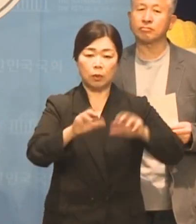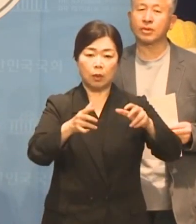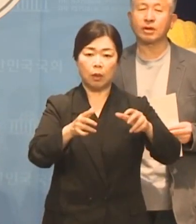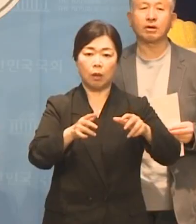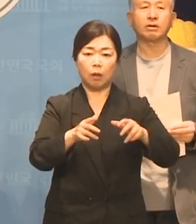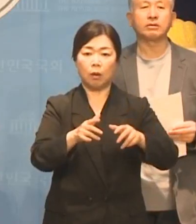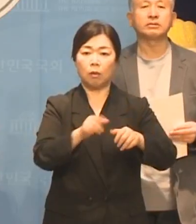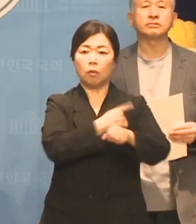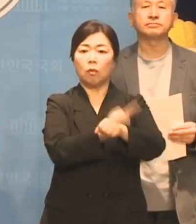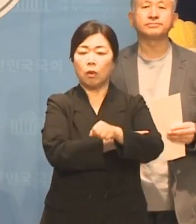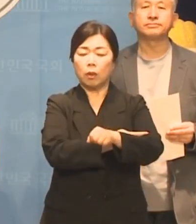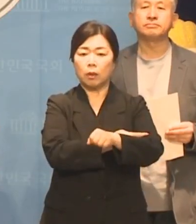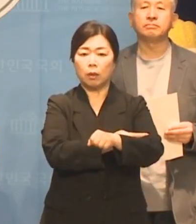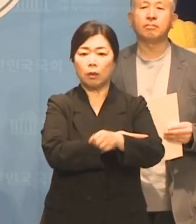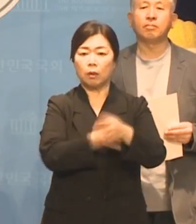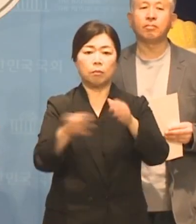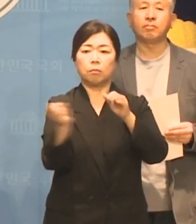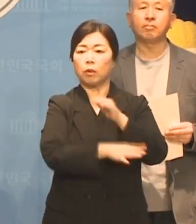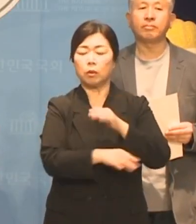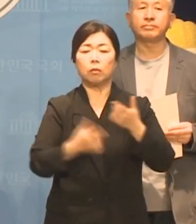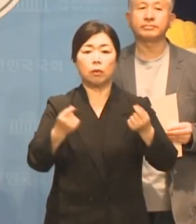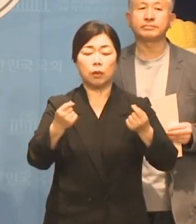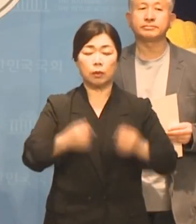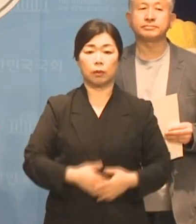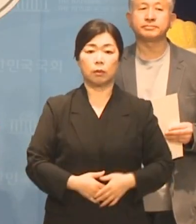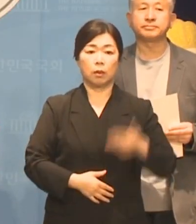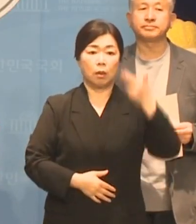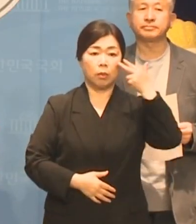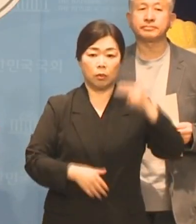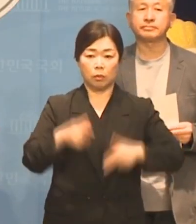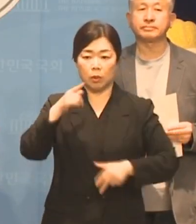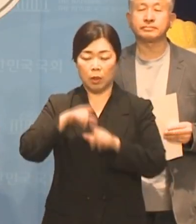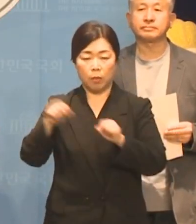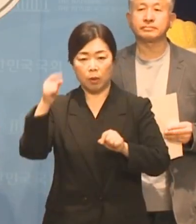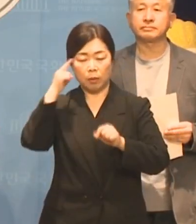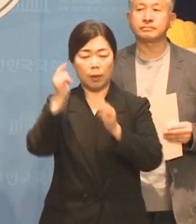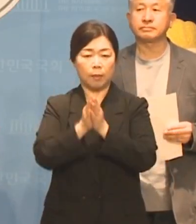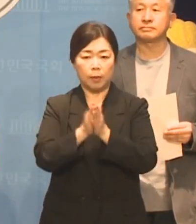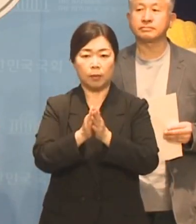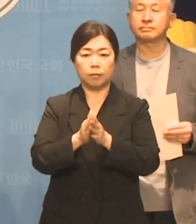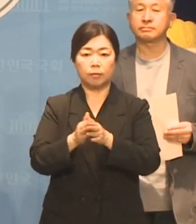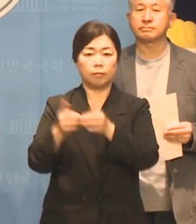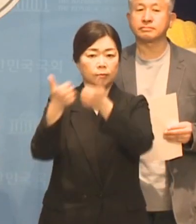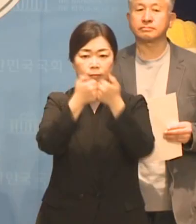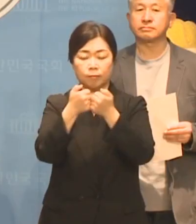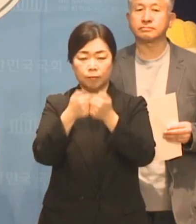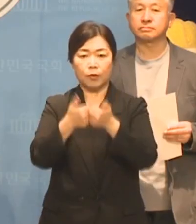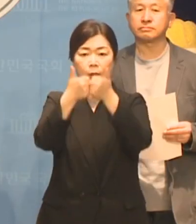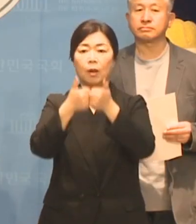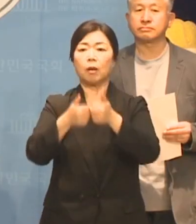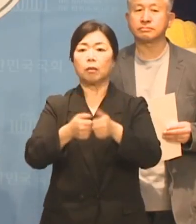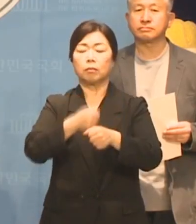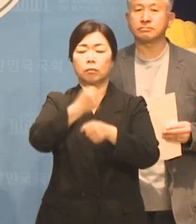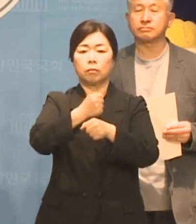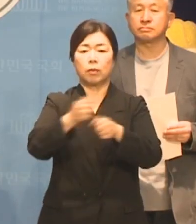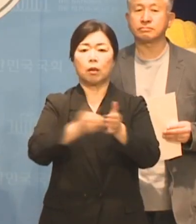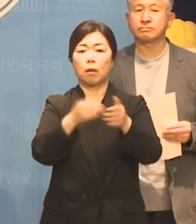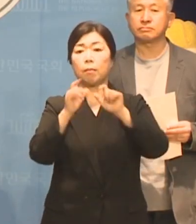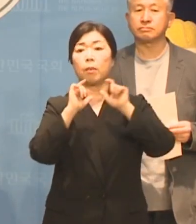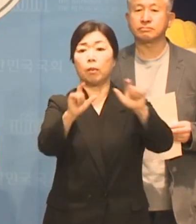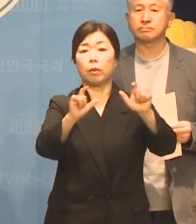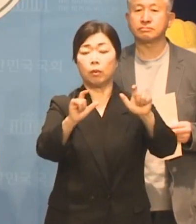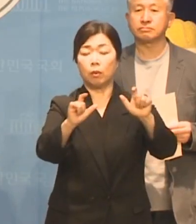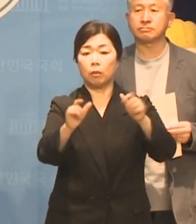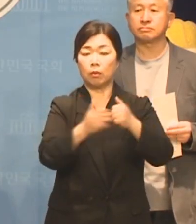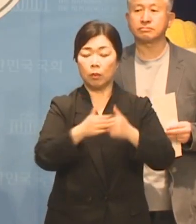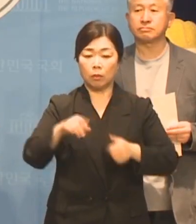안중에도 두지 않는 구상이 미일 간 합작품으로 곧 출현할 것이라는 것을 사실상 우리는 예견할